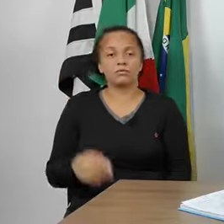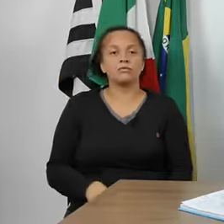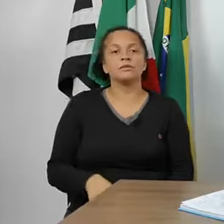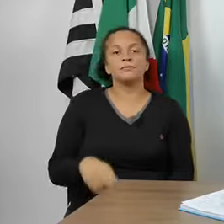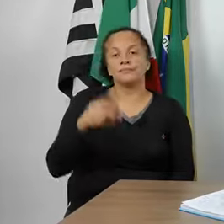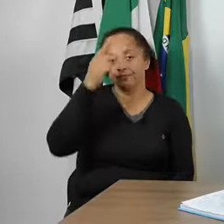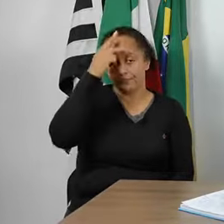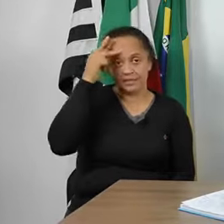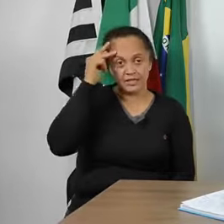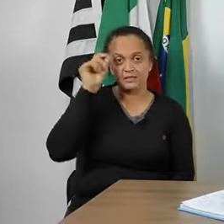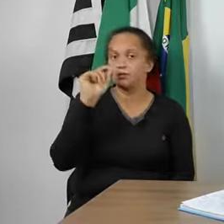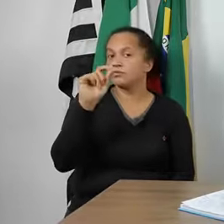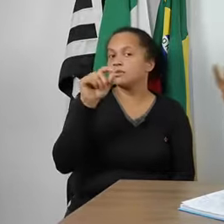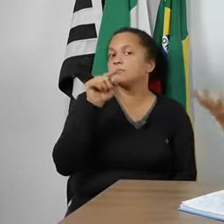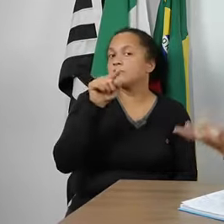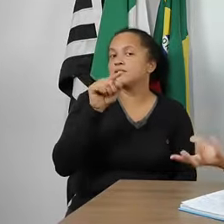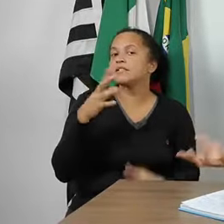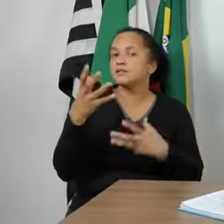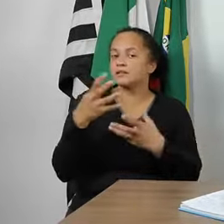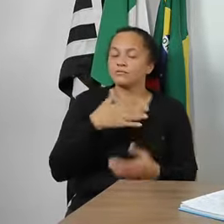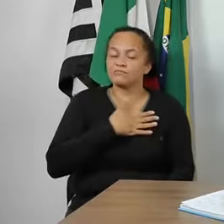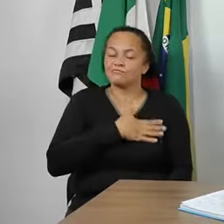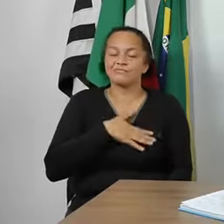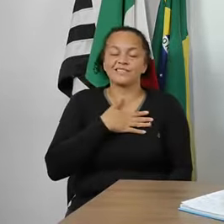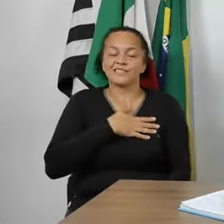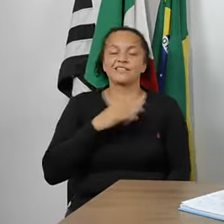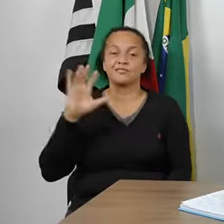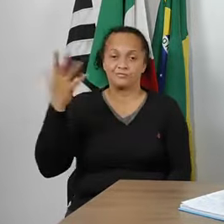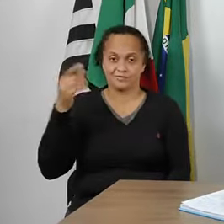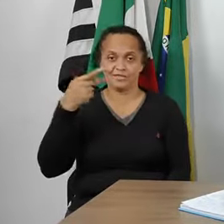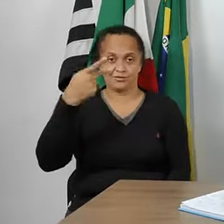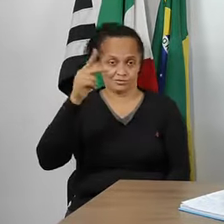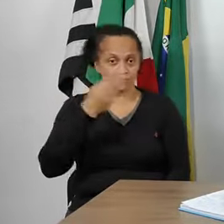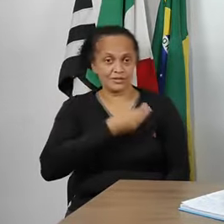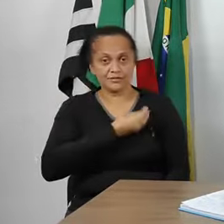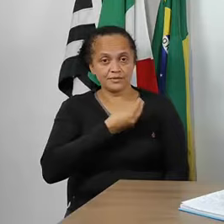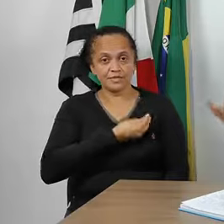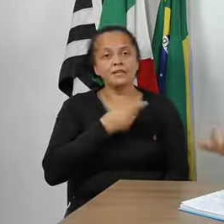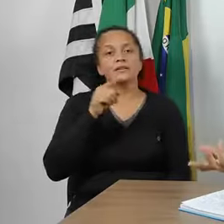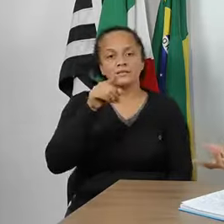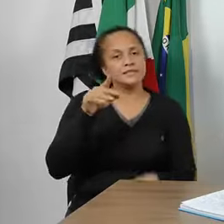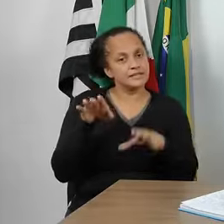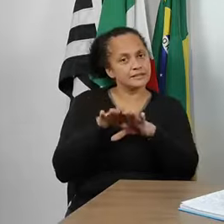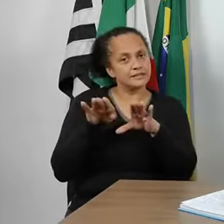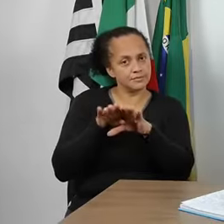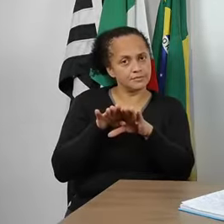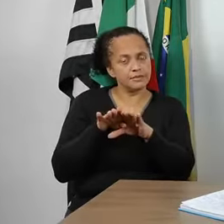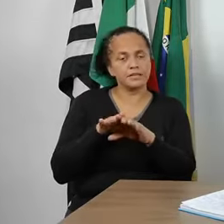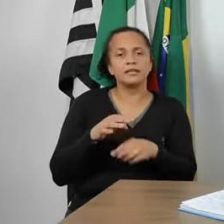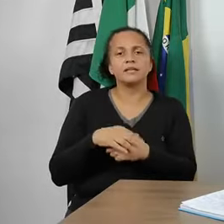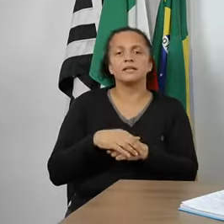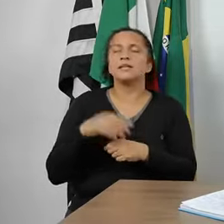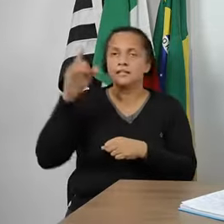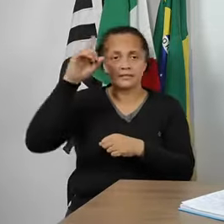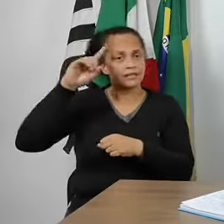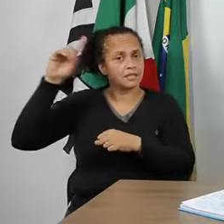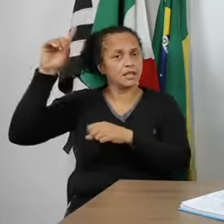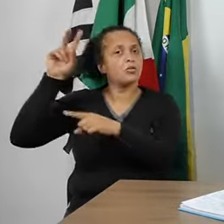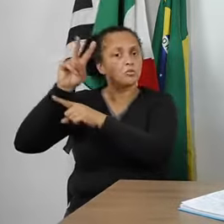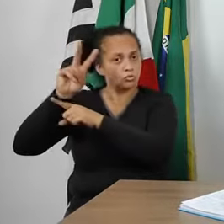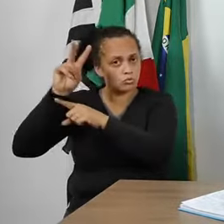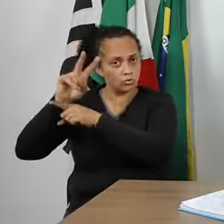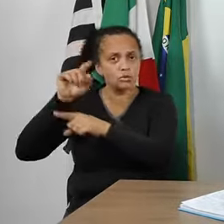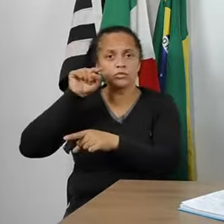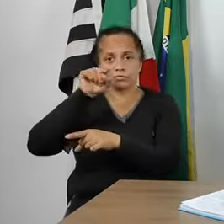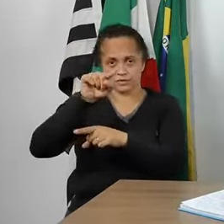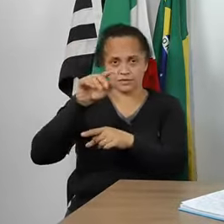acontecesse com você, ore para que aconteça com o outro. Deus se importa com você e com o outro. E às vezes quando nós